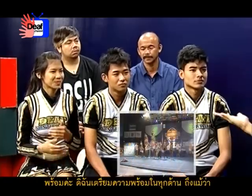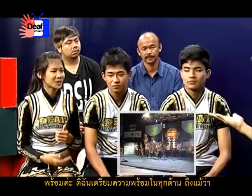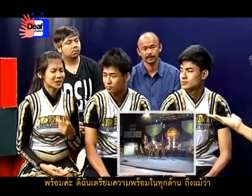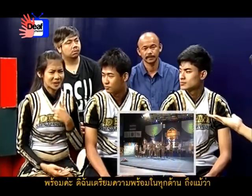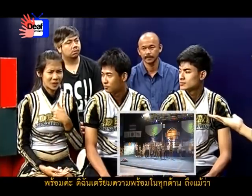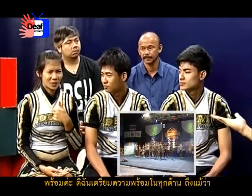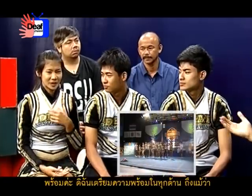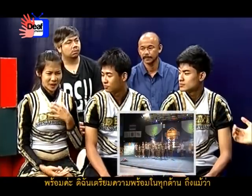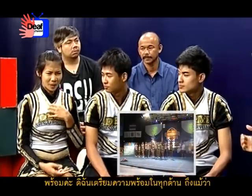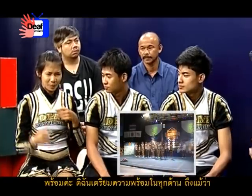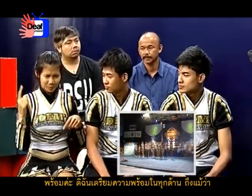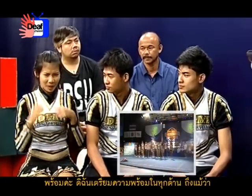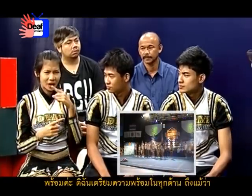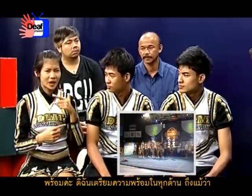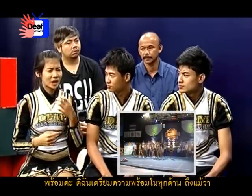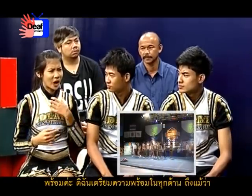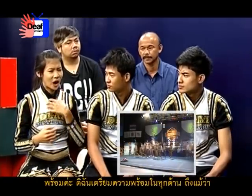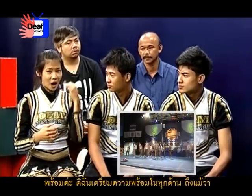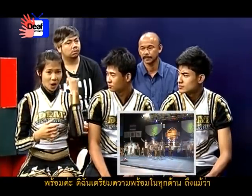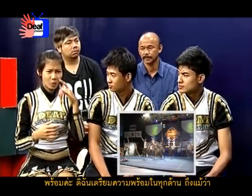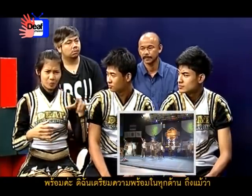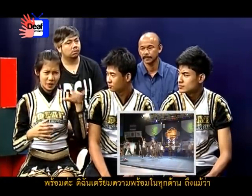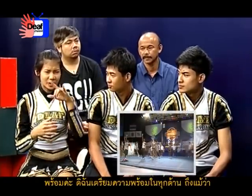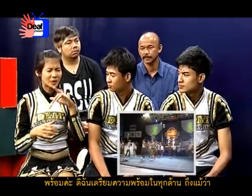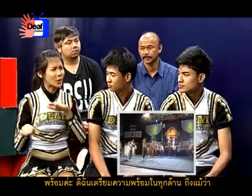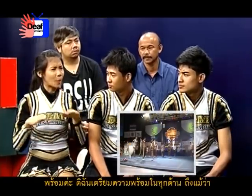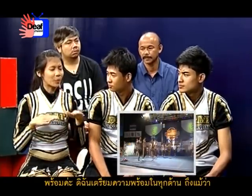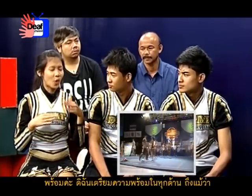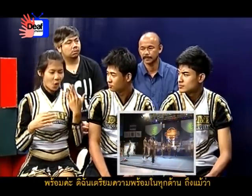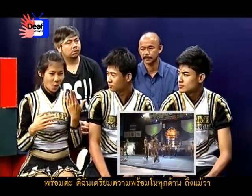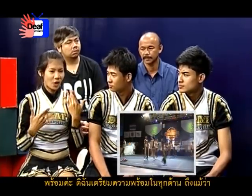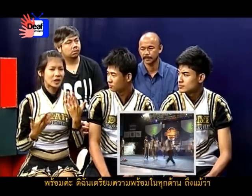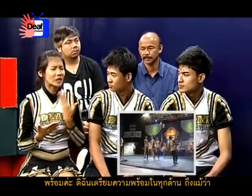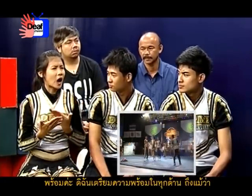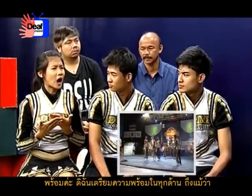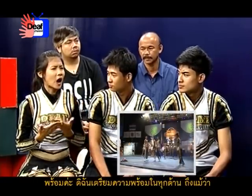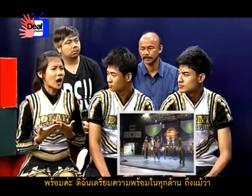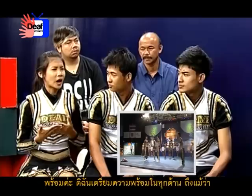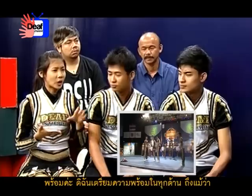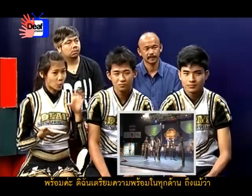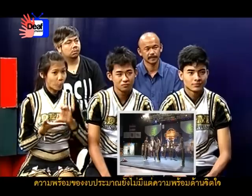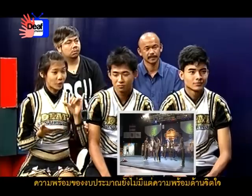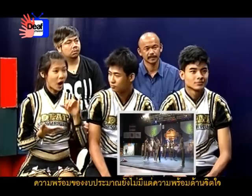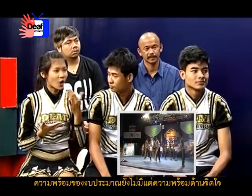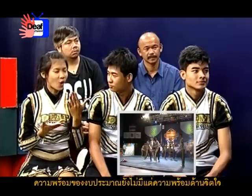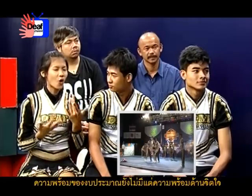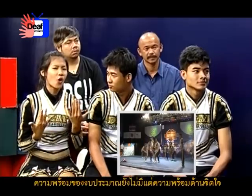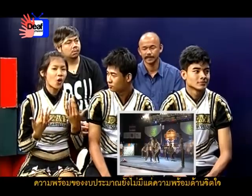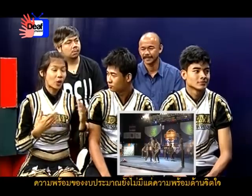พร้อมค่ะดิฉันเตรียมความพร้อมในทุกด้านเลยนะคะถึงแม้ว่าความพร้อมของงบประมาณไหนยังไม่มีแต่ความพร้อมด้านจิตใจค่ะมีเต็